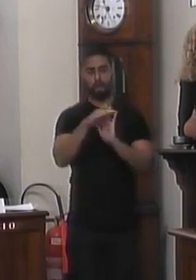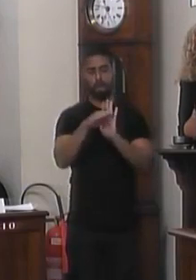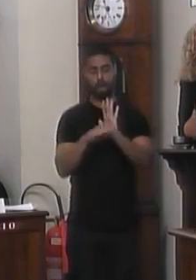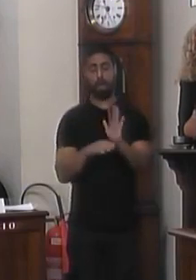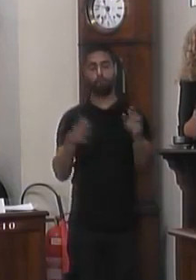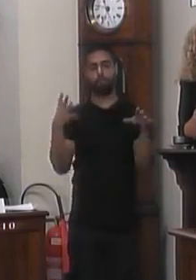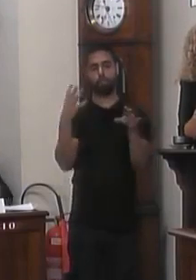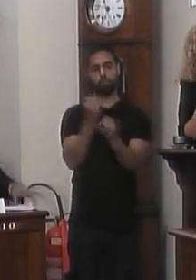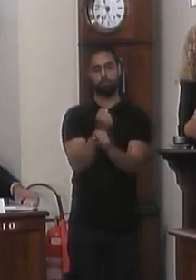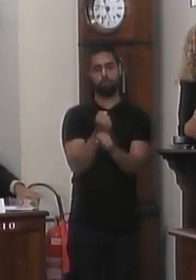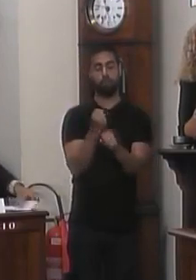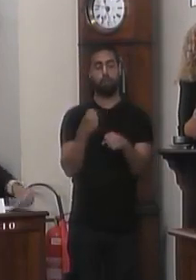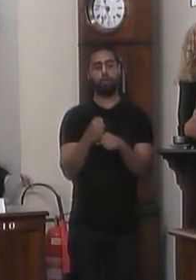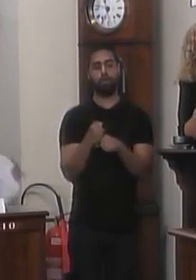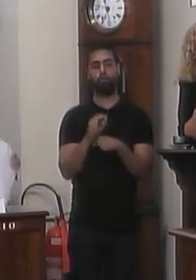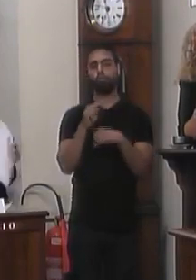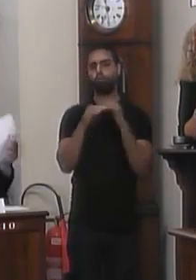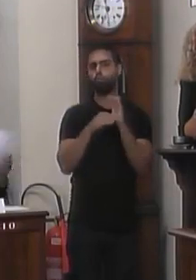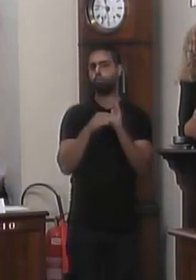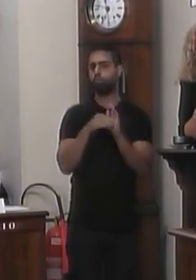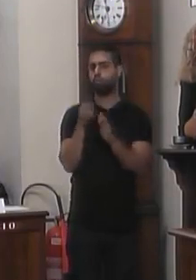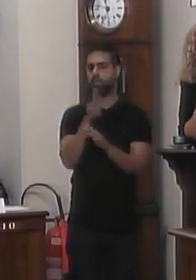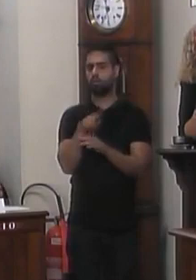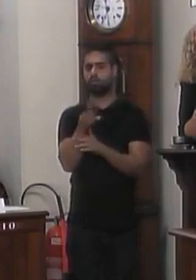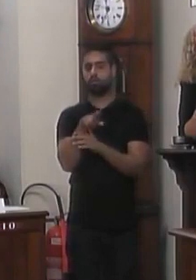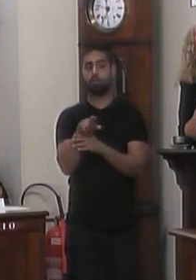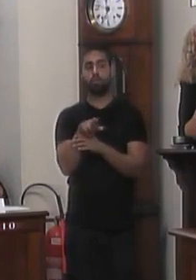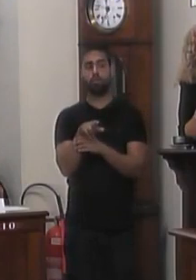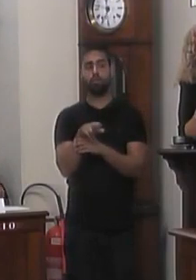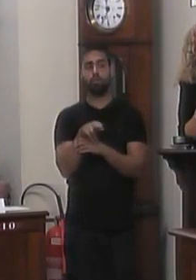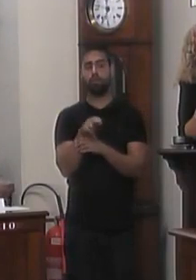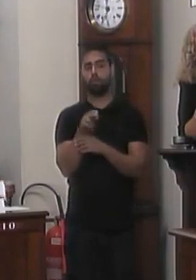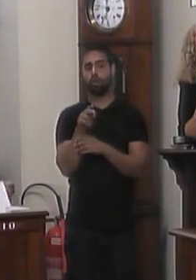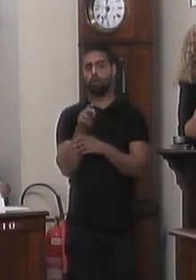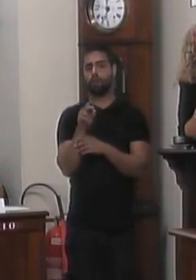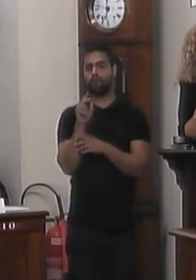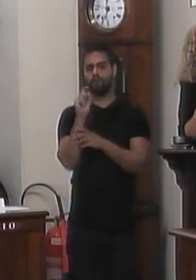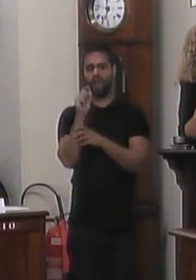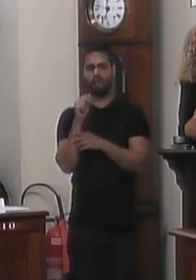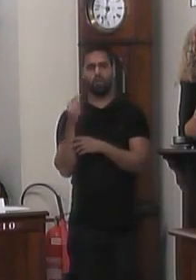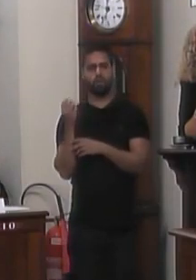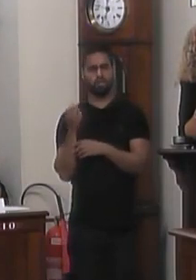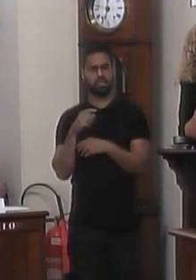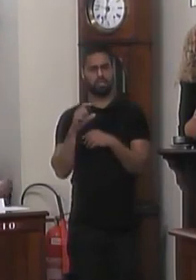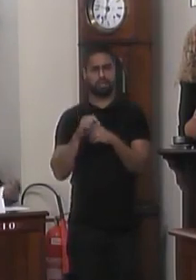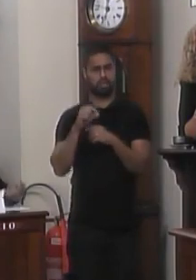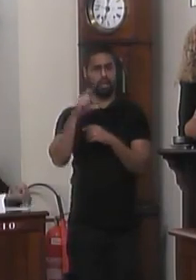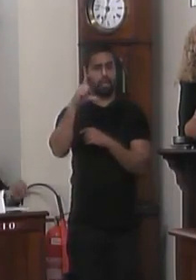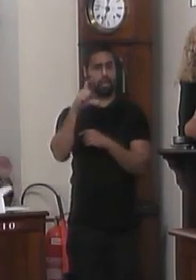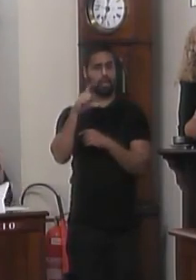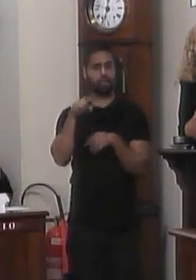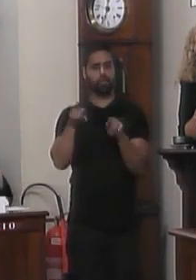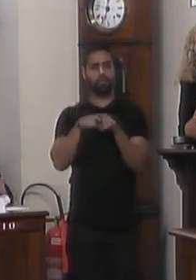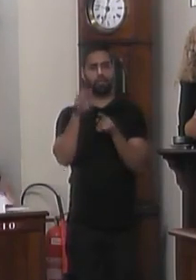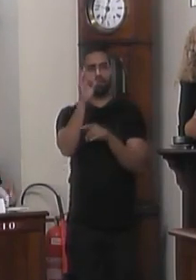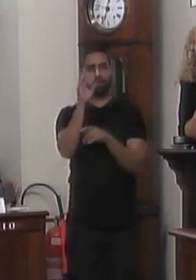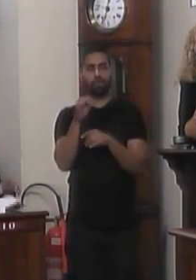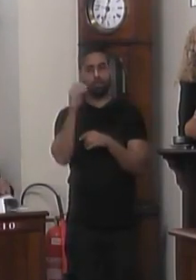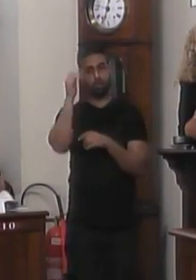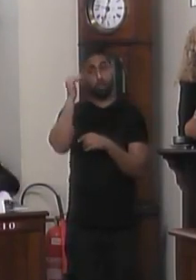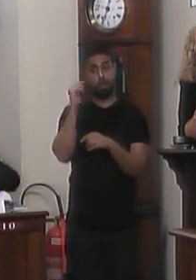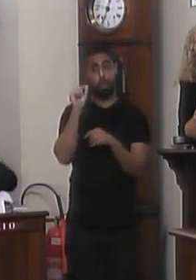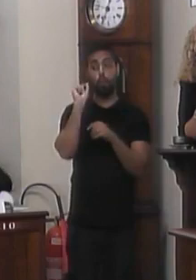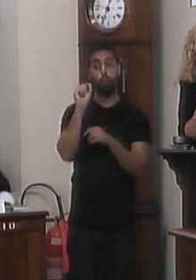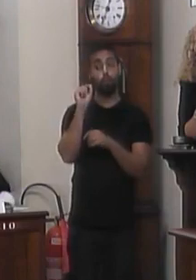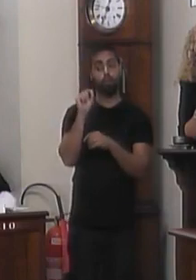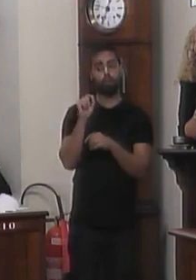somatória desses gastos aqui, que são valores bem altos, e até saber a porcentagem, você tem que saber para quê